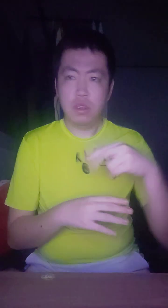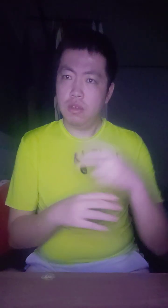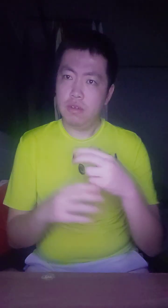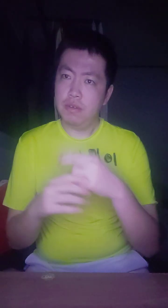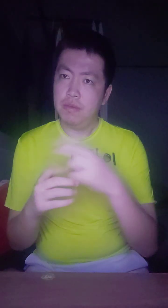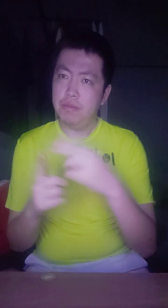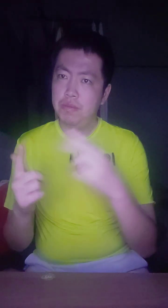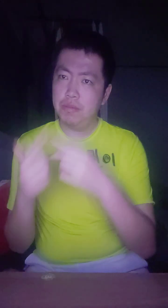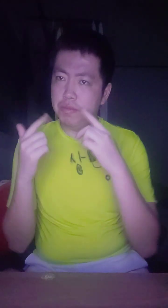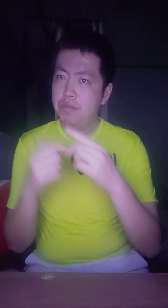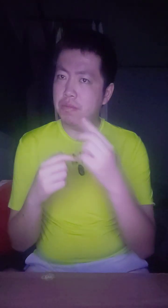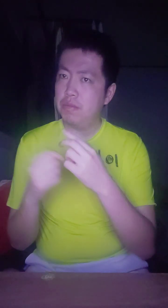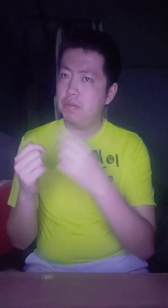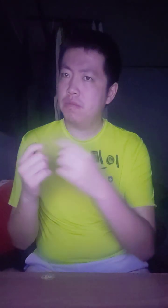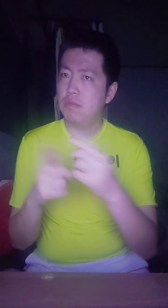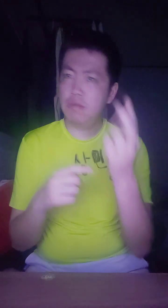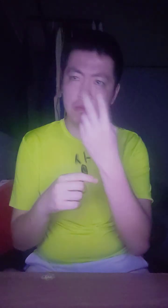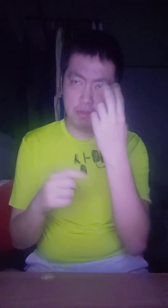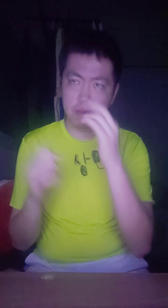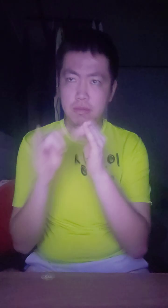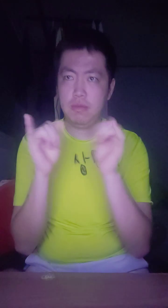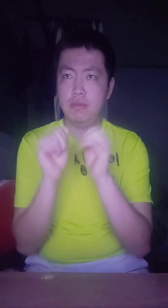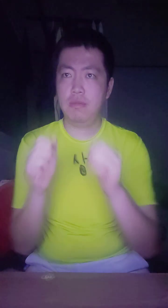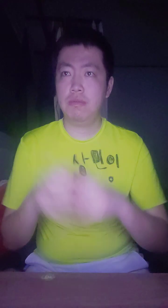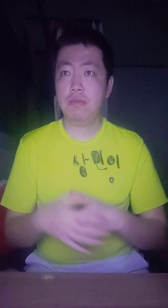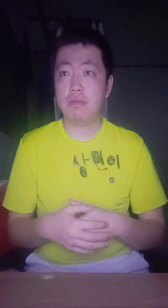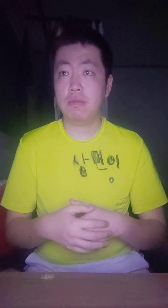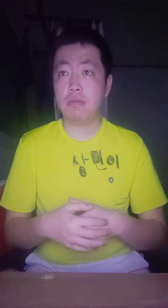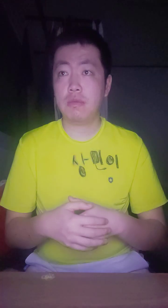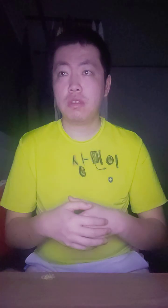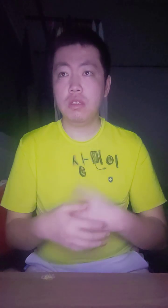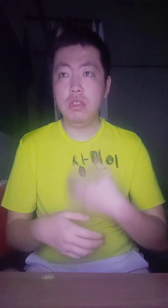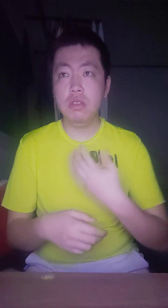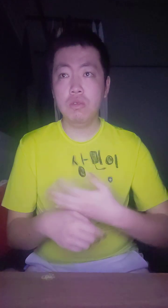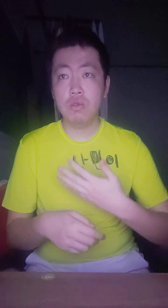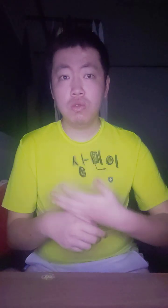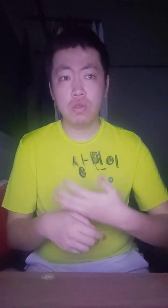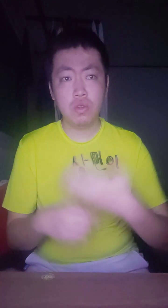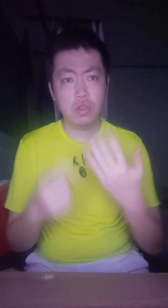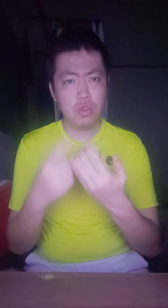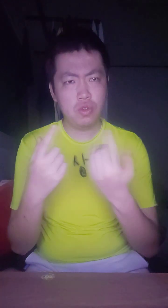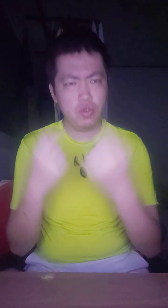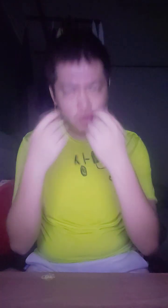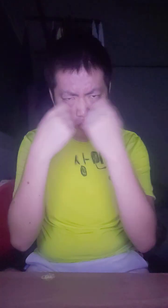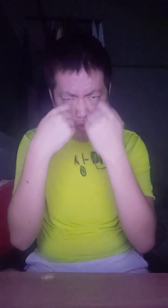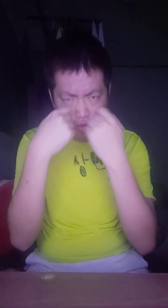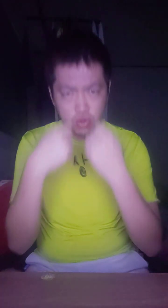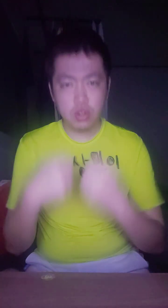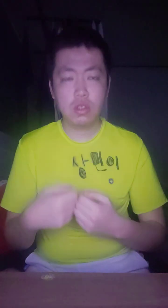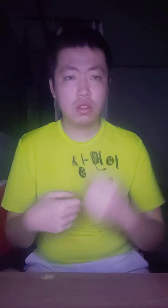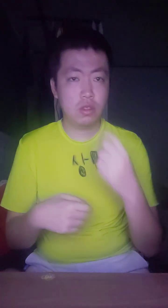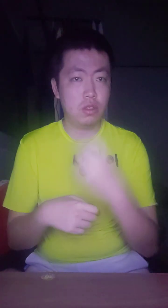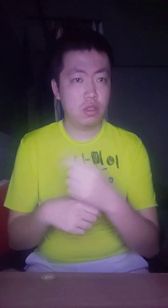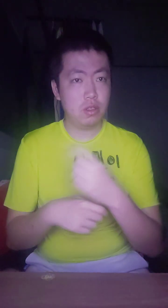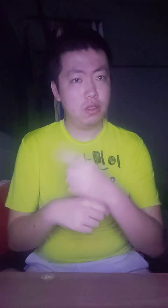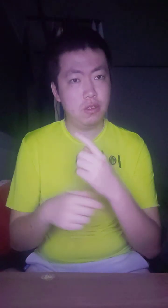A씨를 피의자로 입건해 수사에 나섰습니다. 그래서 이제 집 앞에서 울고 있어요. 이렇게 여리여리 해갖고 도저히 회사 가기가